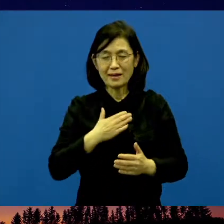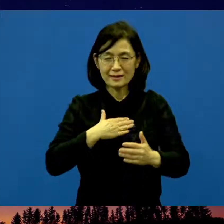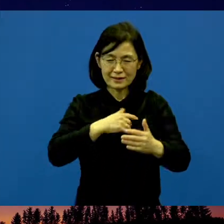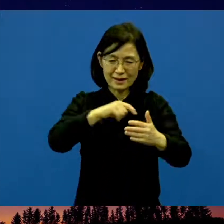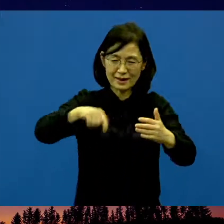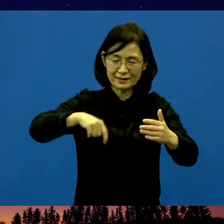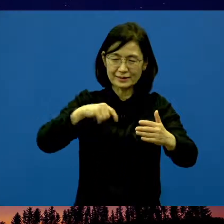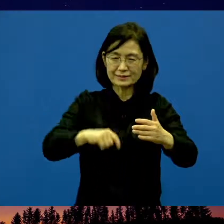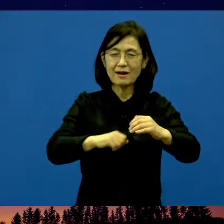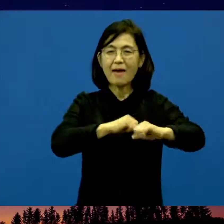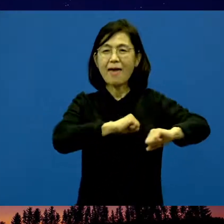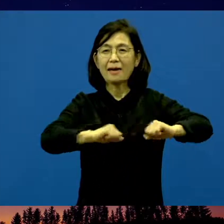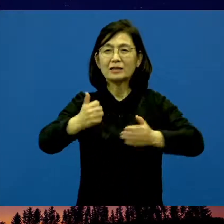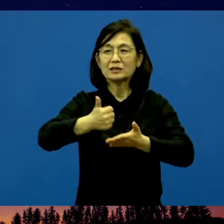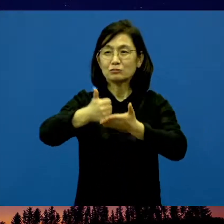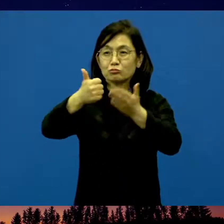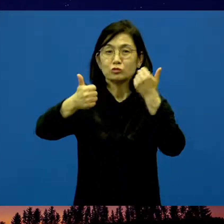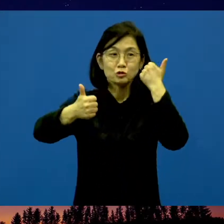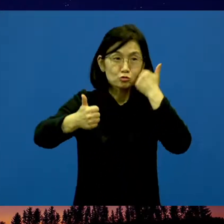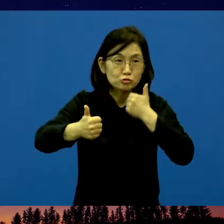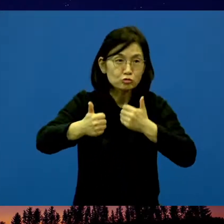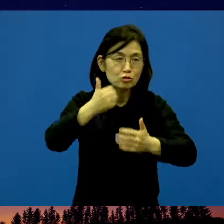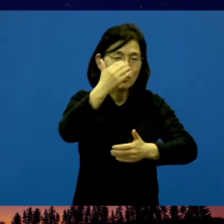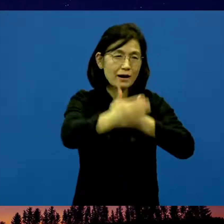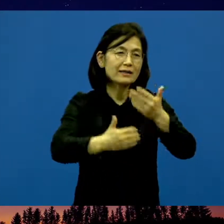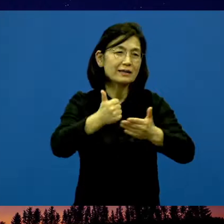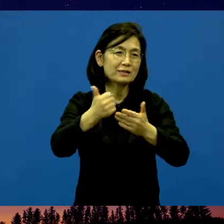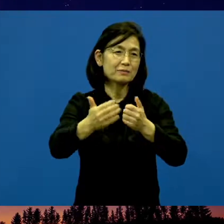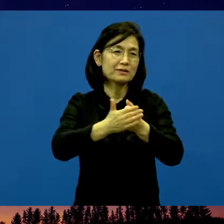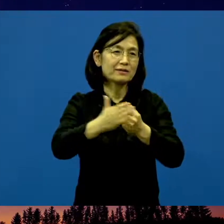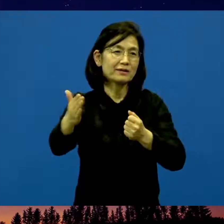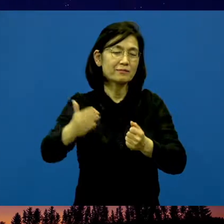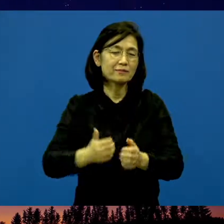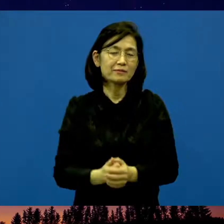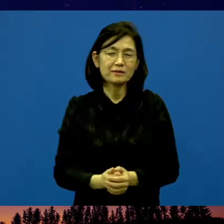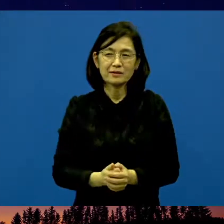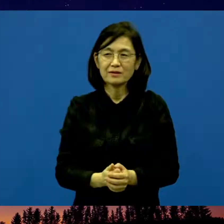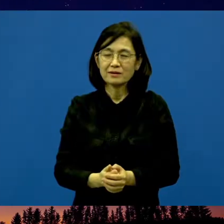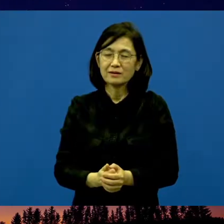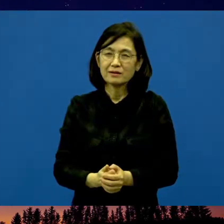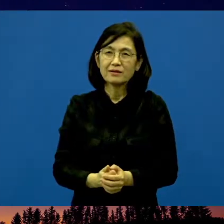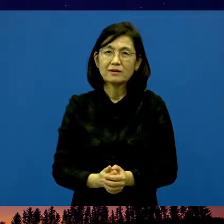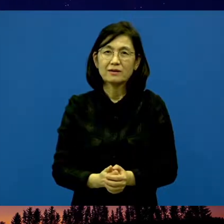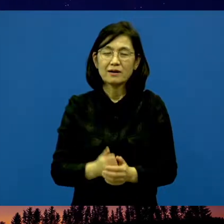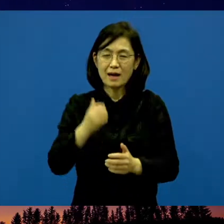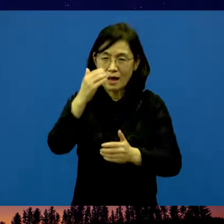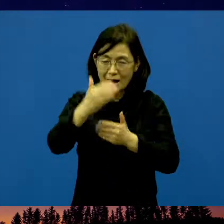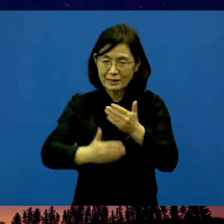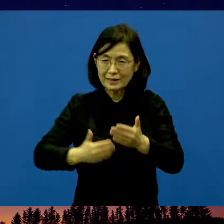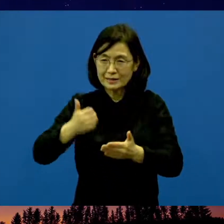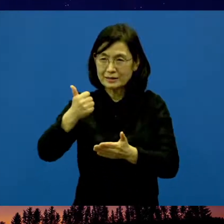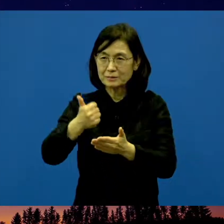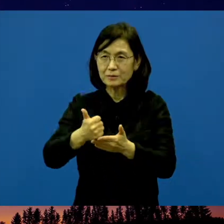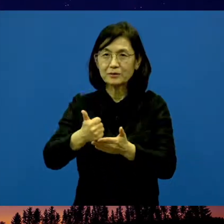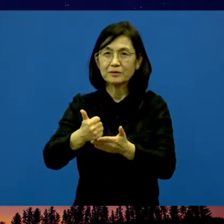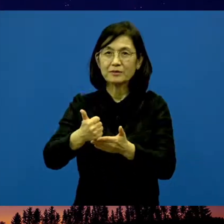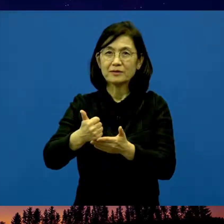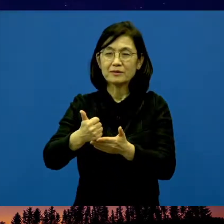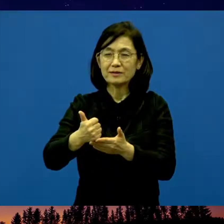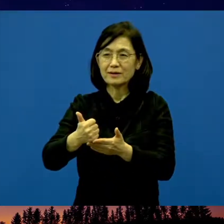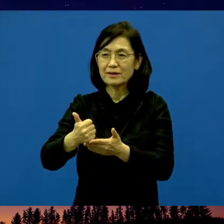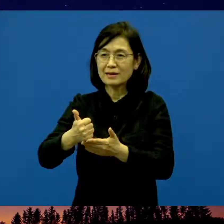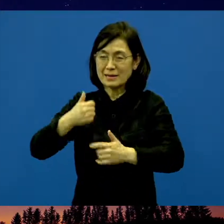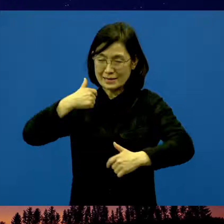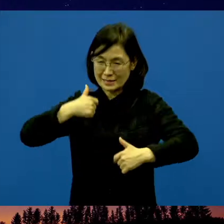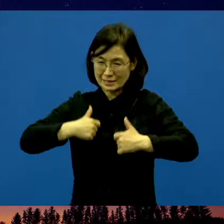행하시는 분이 하나님이시기 때문에 그렇다. 우리 안에서 행하시는 분이 하나님이세요. 그 하나님은 당신의 그 기쁘신